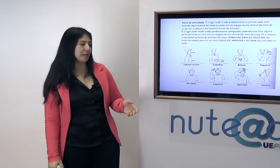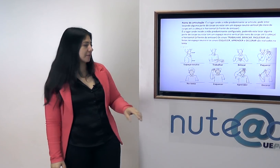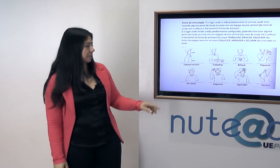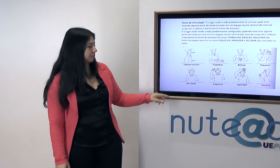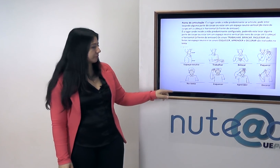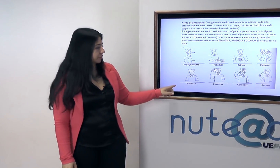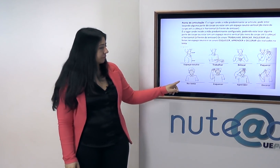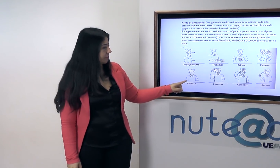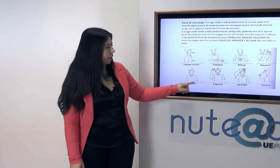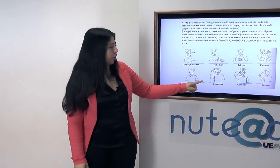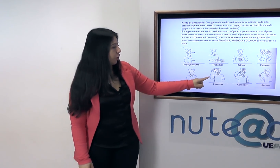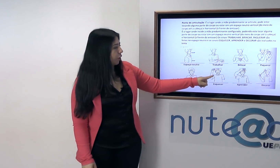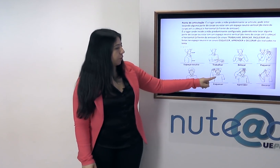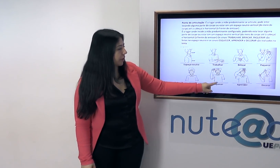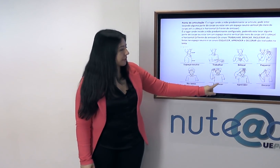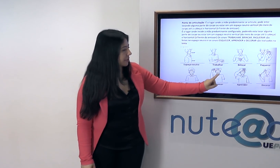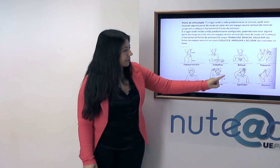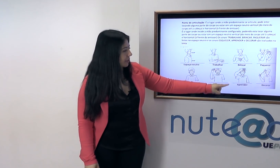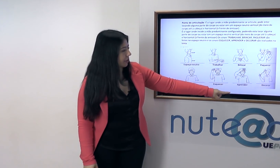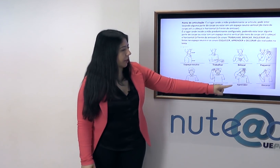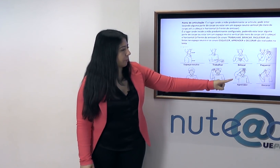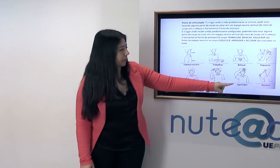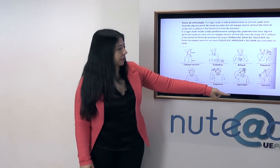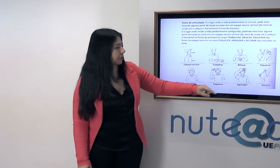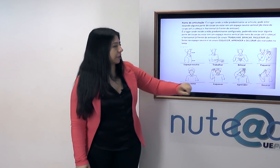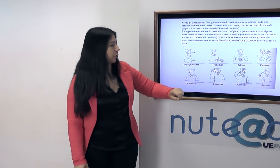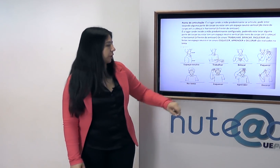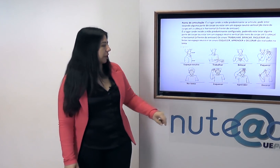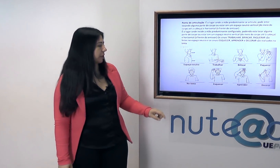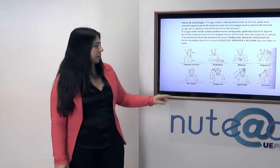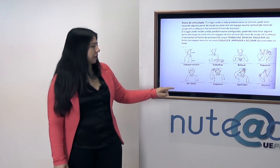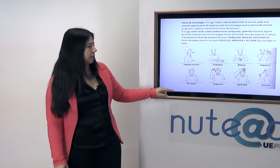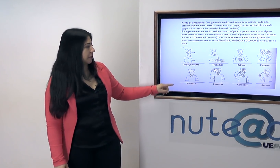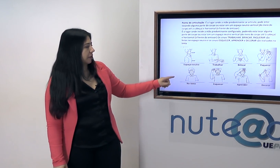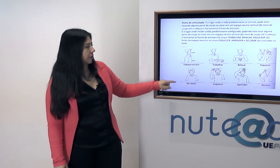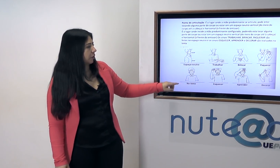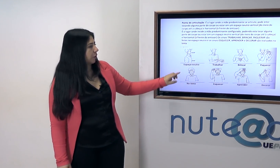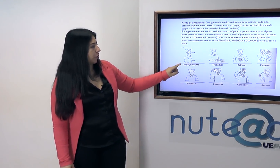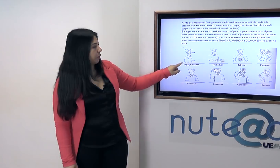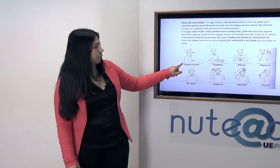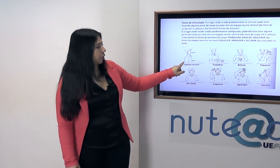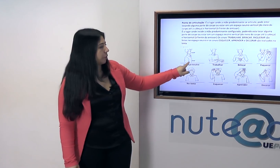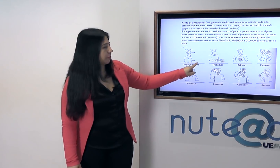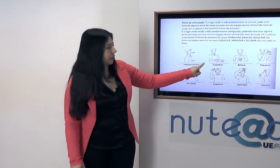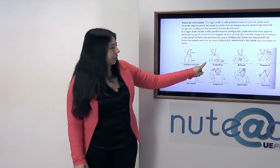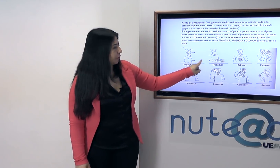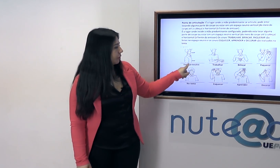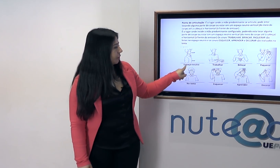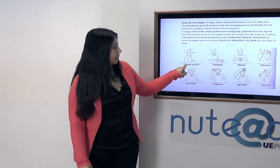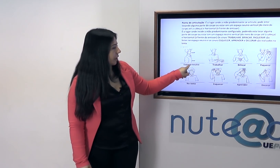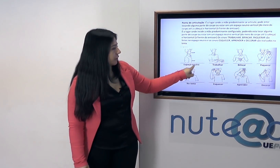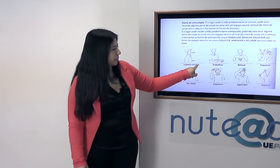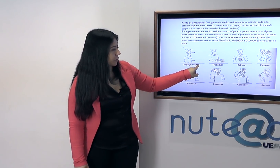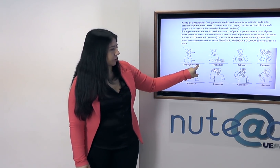sinais, como esquecer, aprender e decorar. O primeiro era o espaço